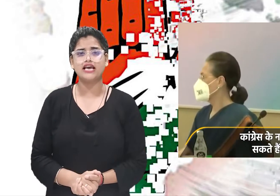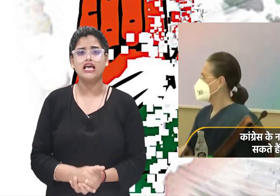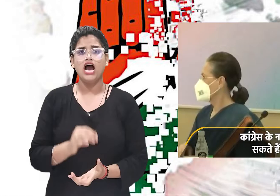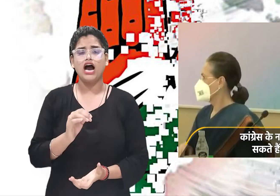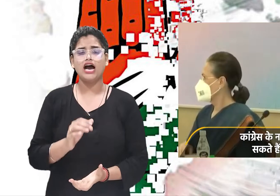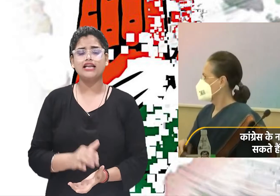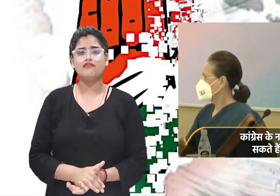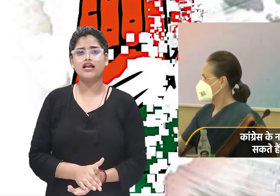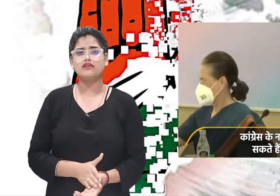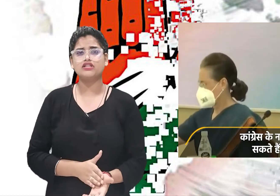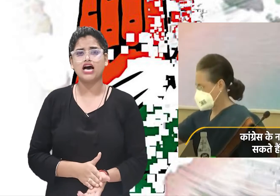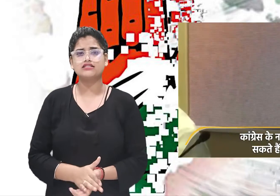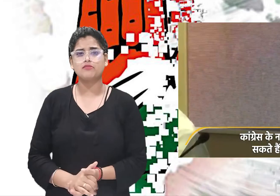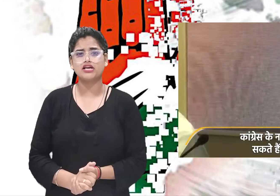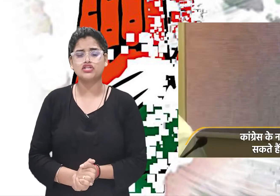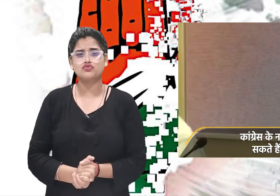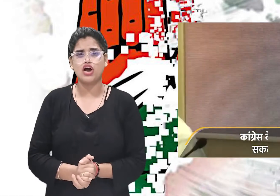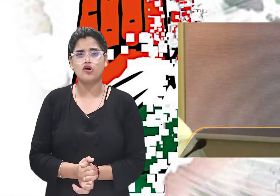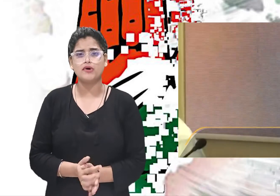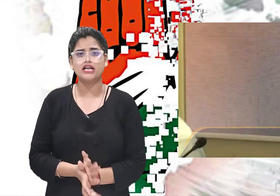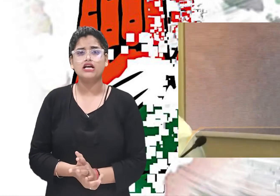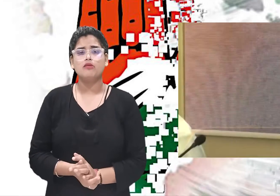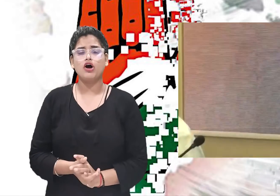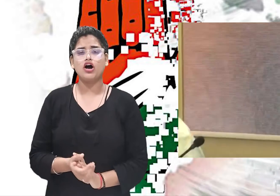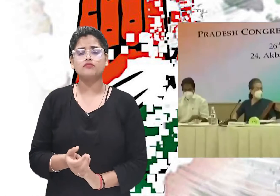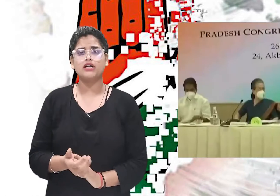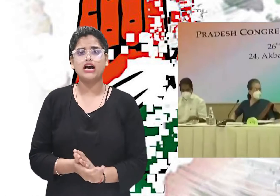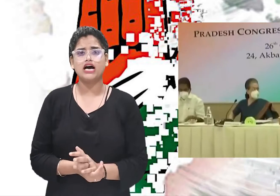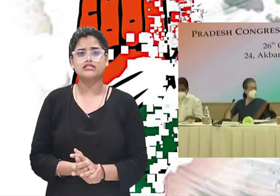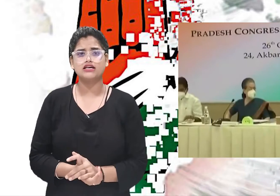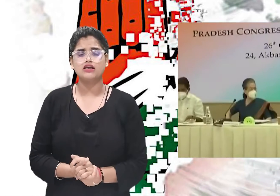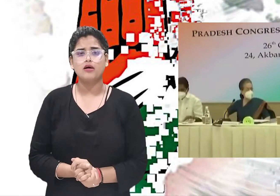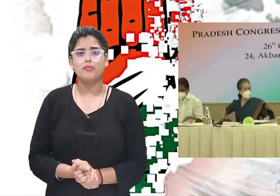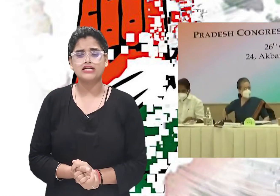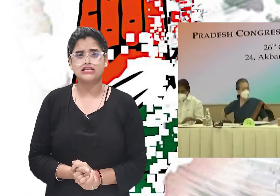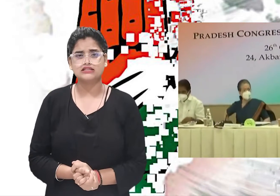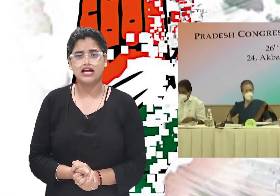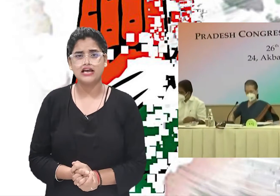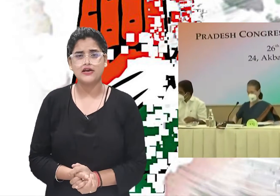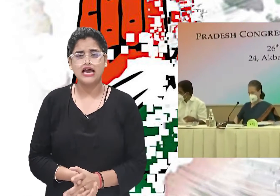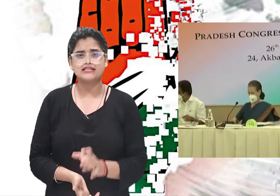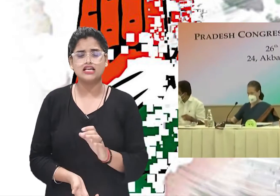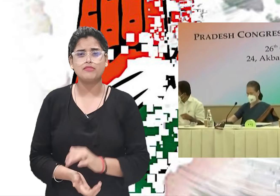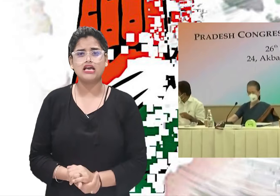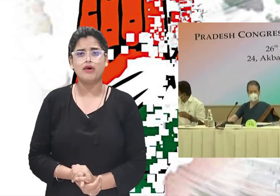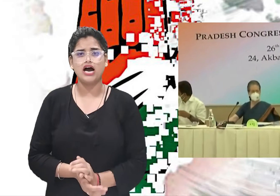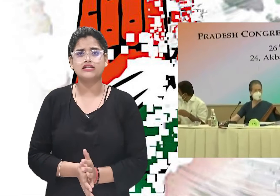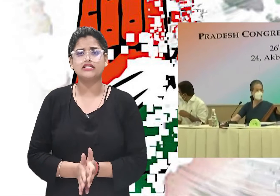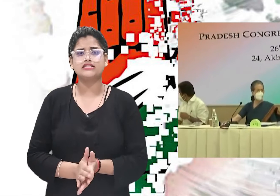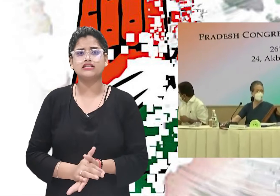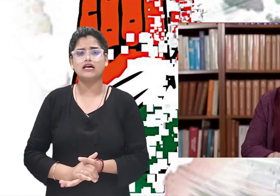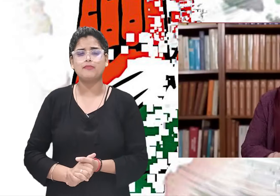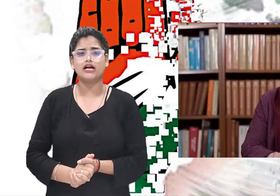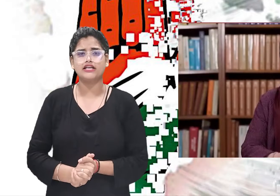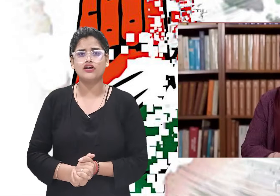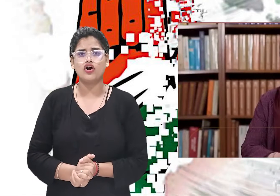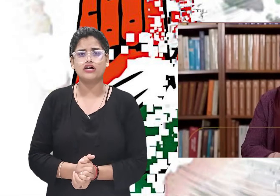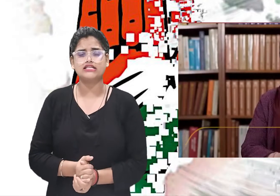आने वाले विधानसभा के चुनाव पर बहुत बड़ा असर पद सकता है ऐसे में भारतीय जनता पार्टी कांग्रेस